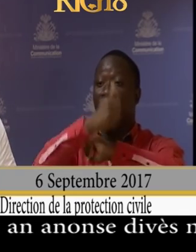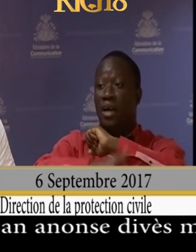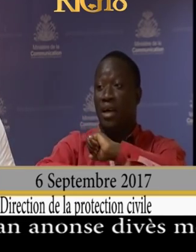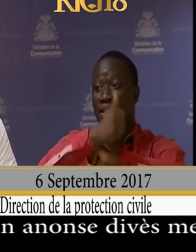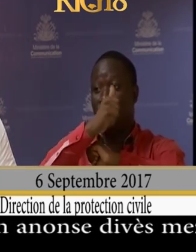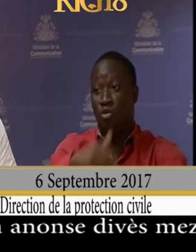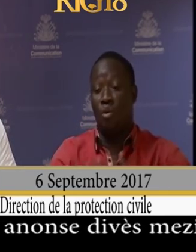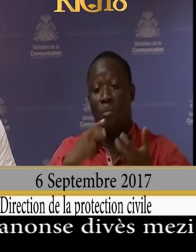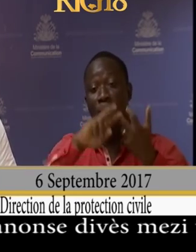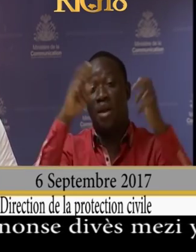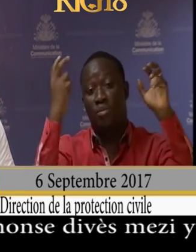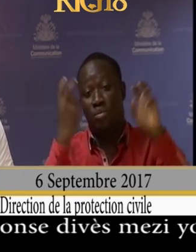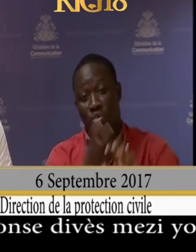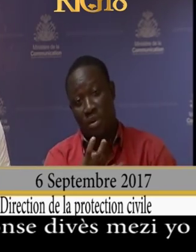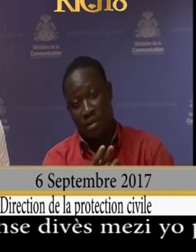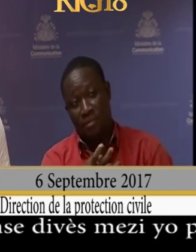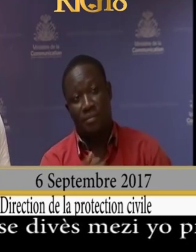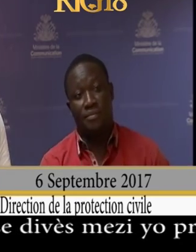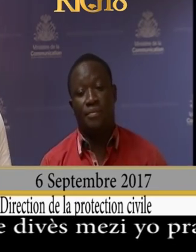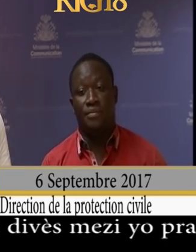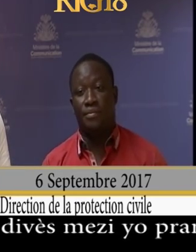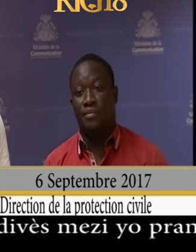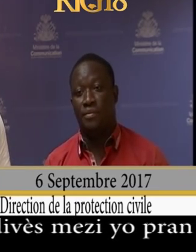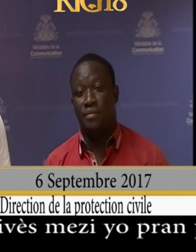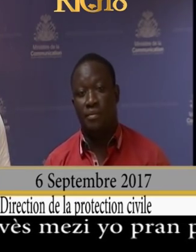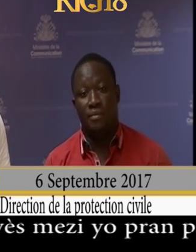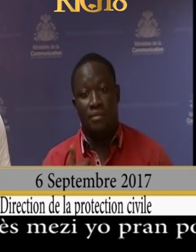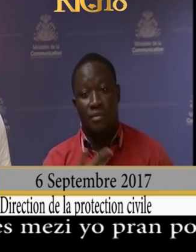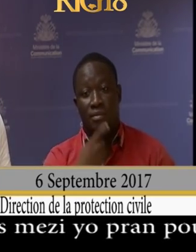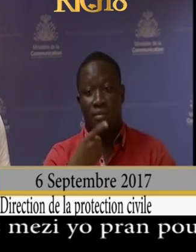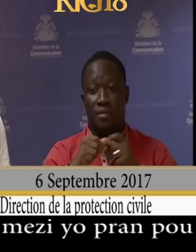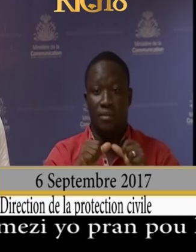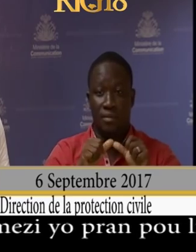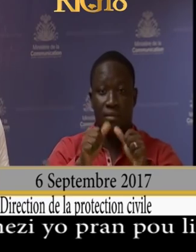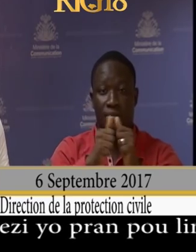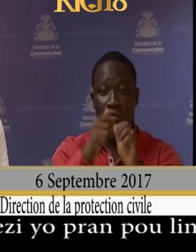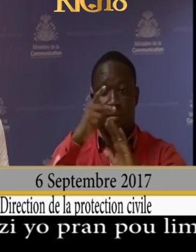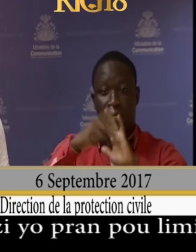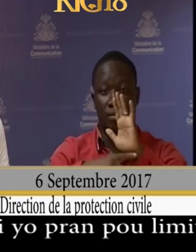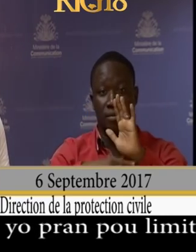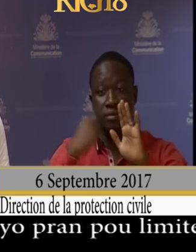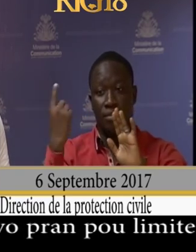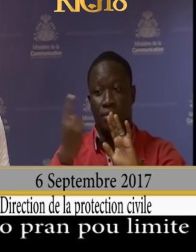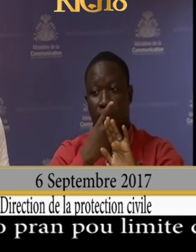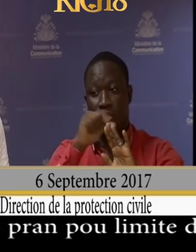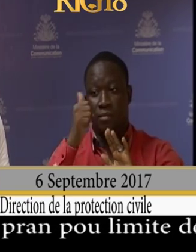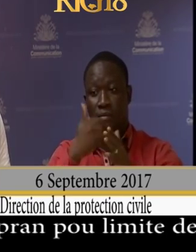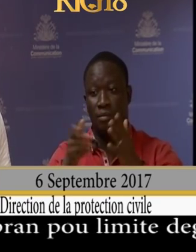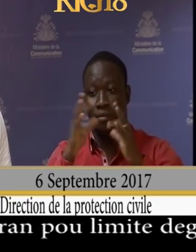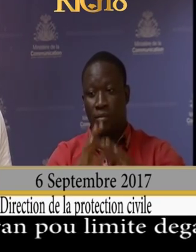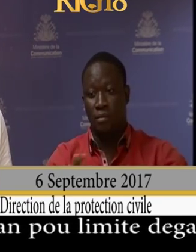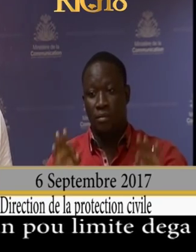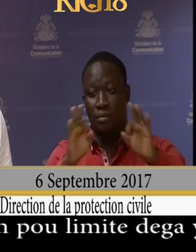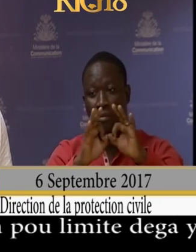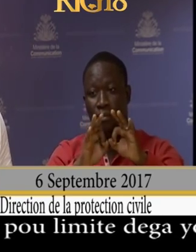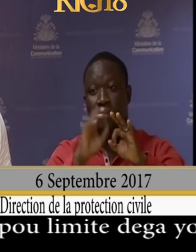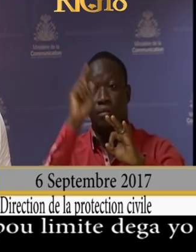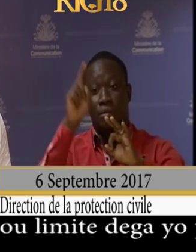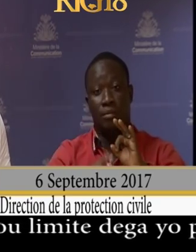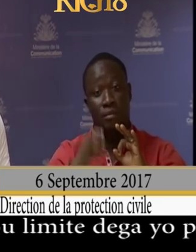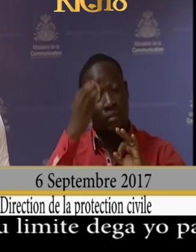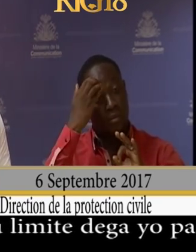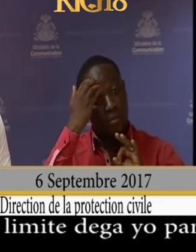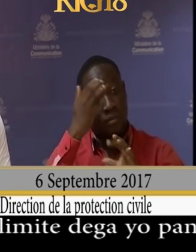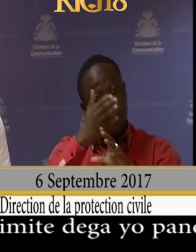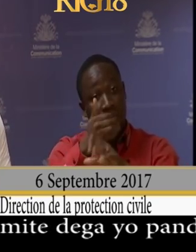ou pral bail, il va créer un pile problème. Et nous pral continuer avec consigne toujours. L'autre consigne qui est important, c'est que faut moun yo connaît que faut